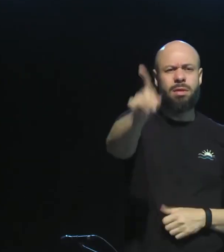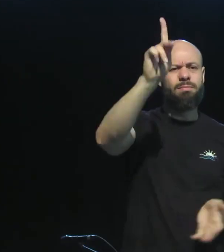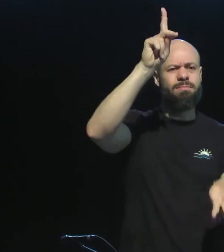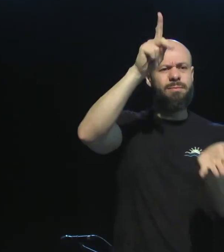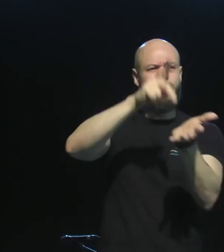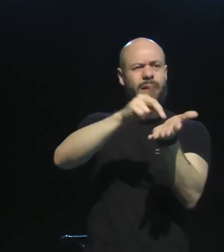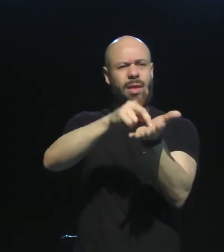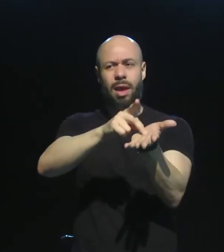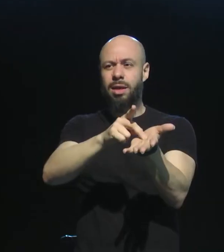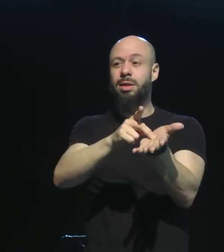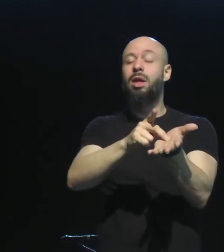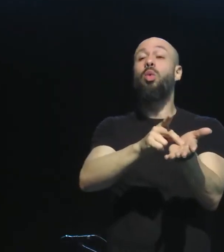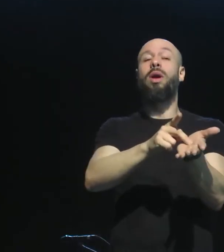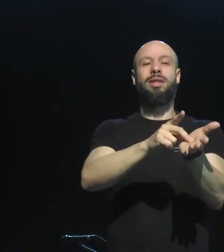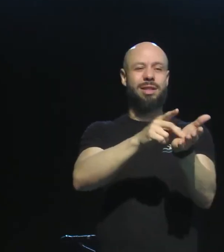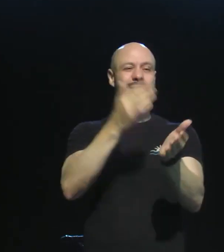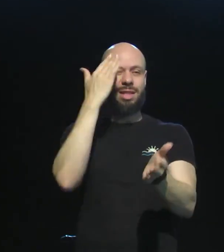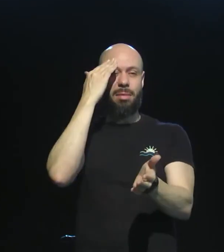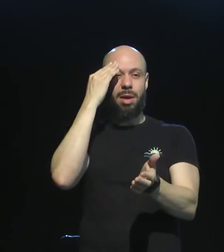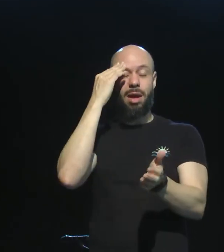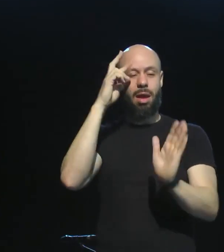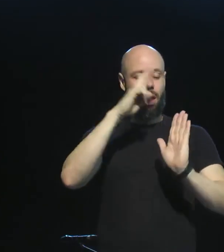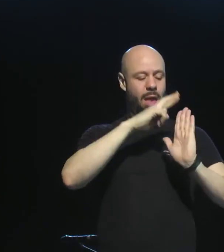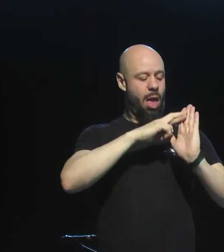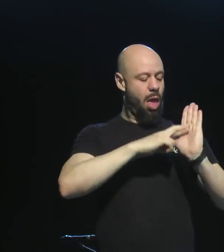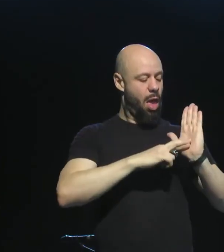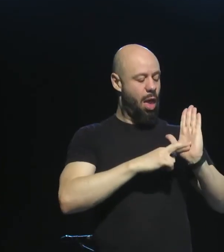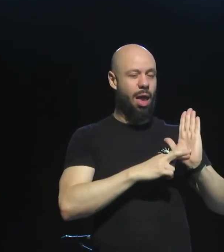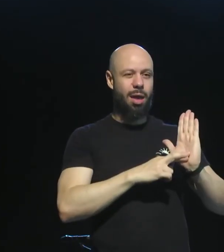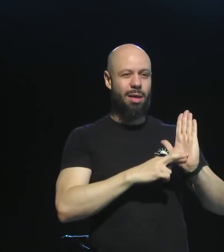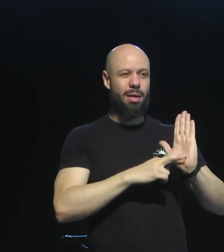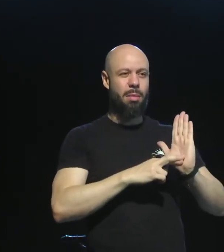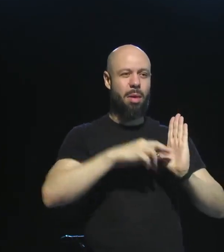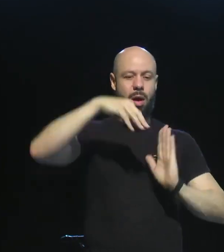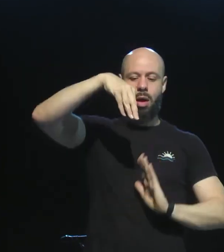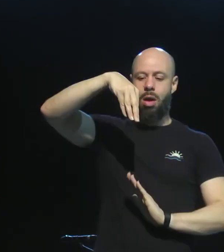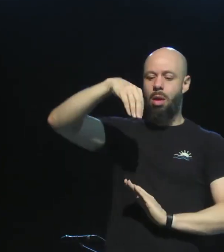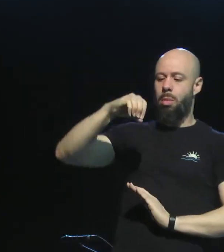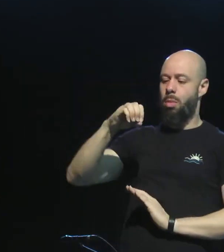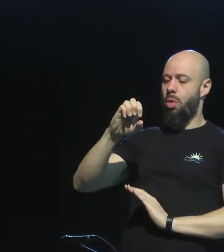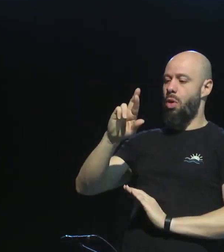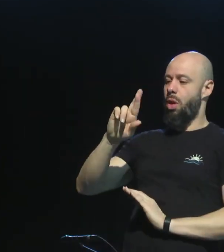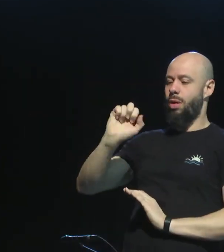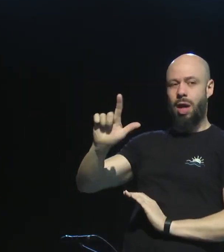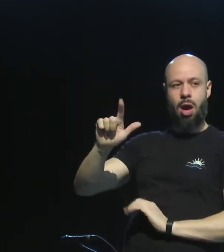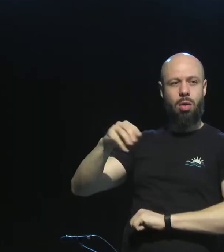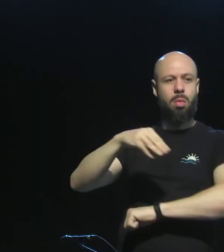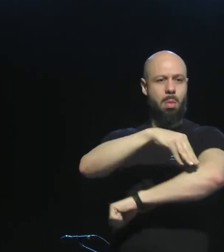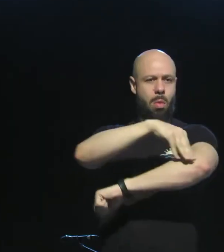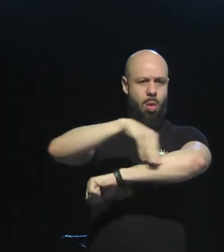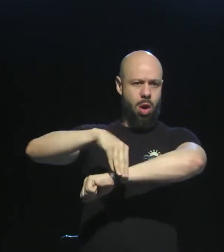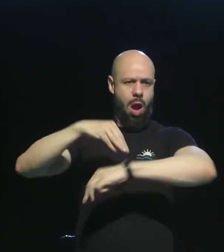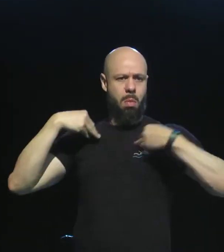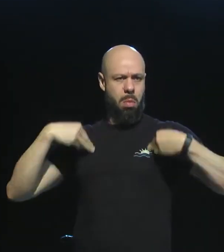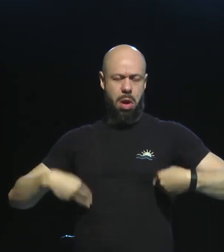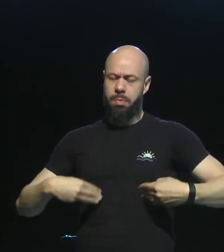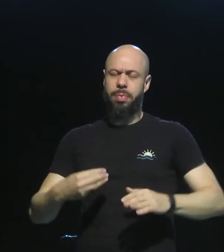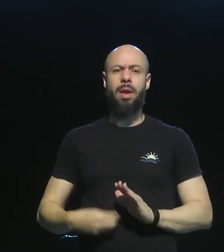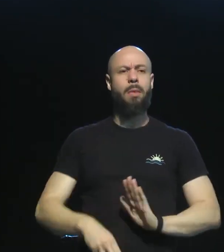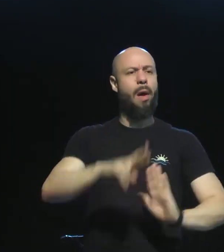a moralidade se torna algo subjetivo. Por quê? O que é certo e o que é